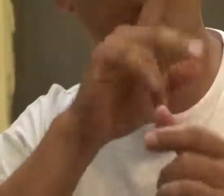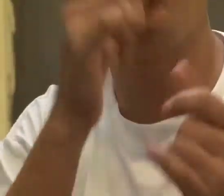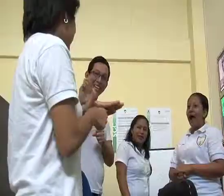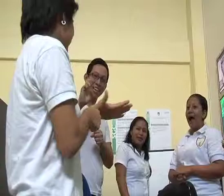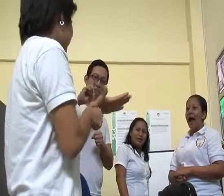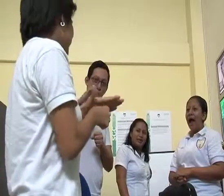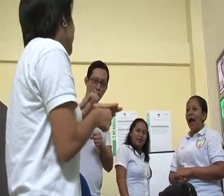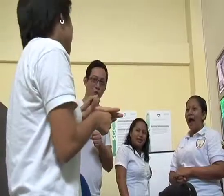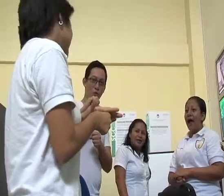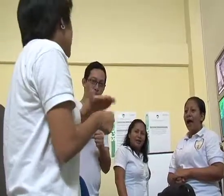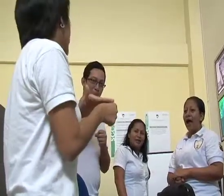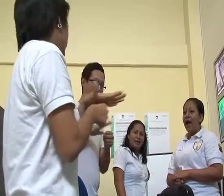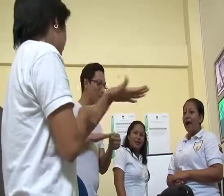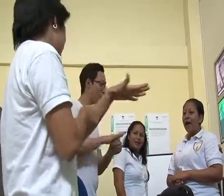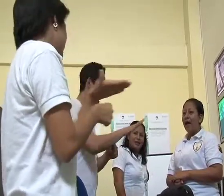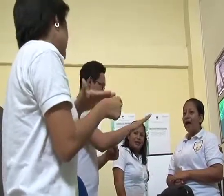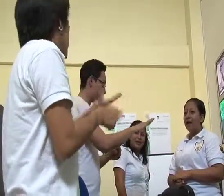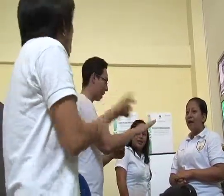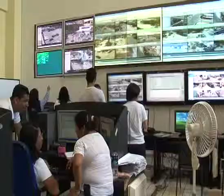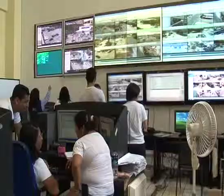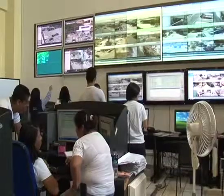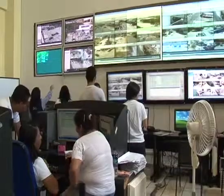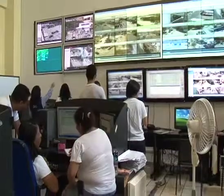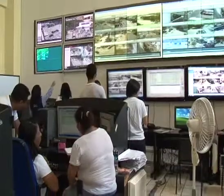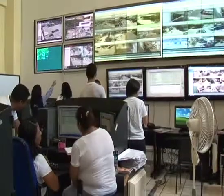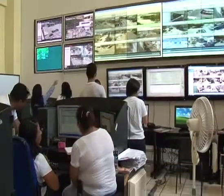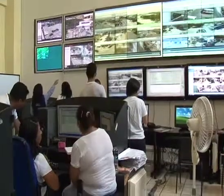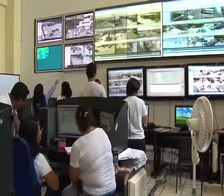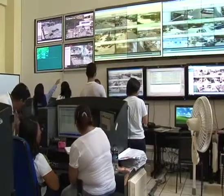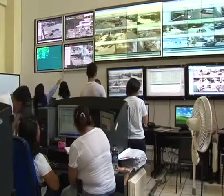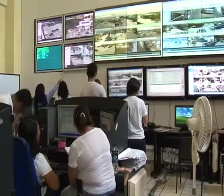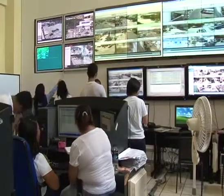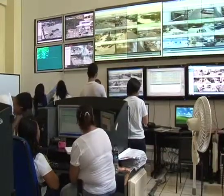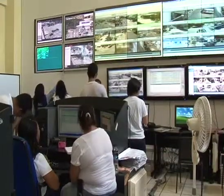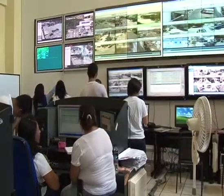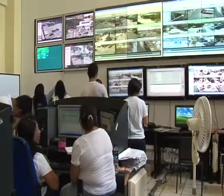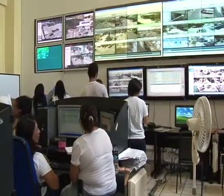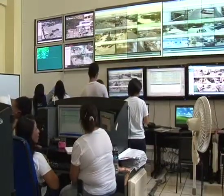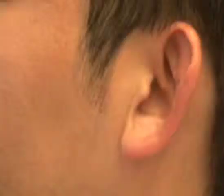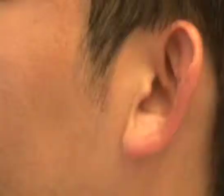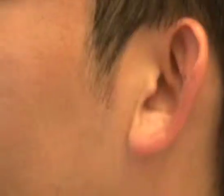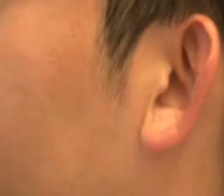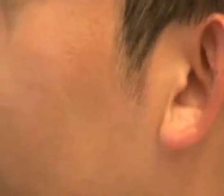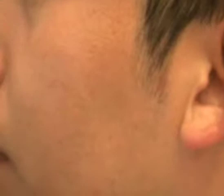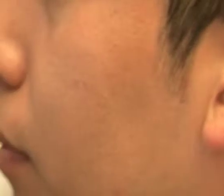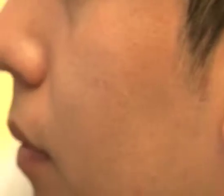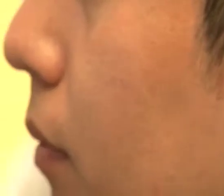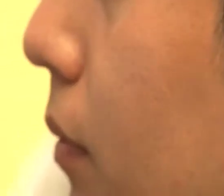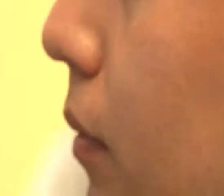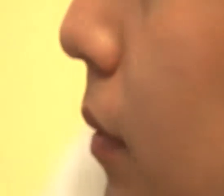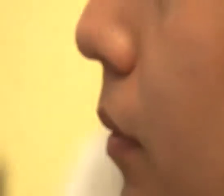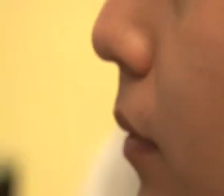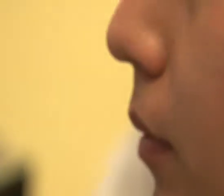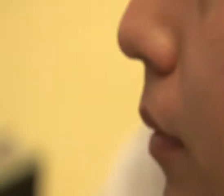está dando muy buenos resultados. Este es el segundo estado en el que se está realizando la inclusión ya de